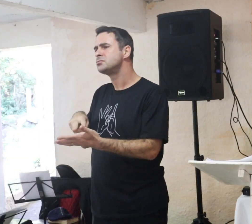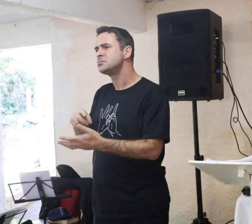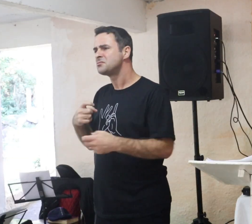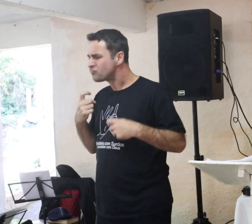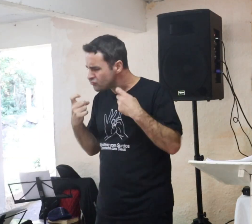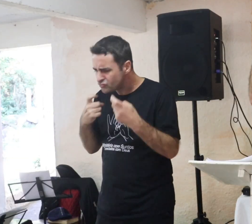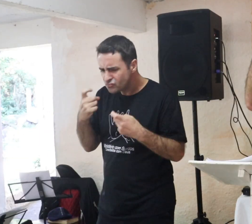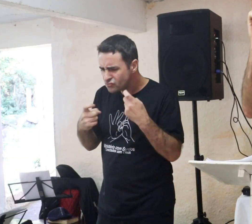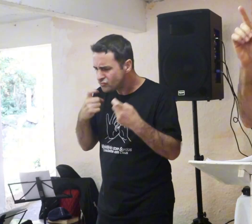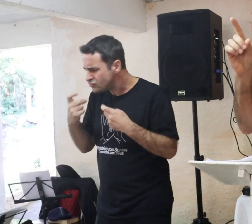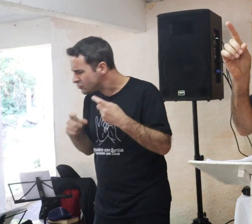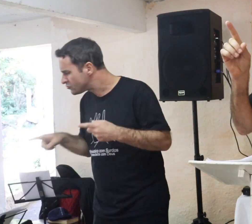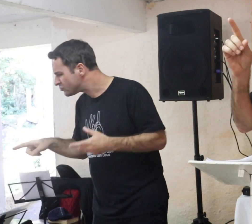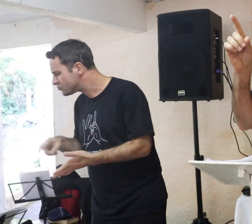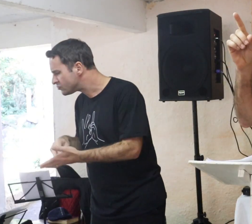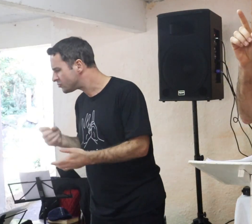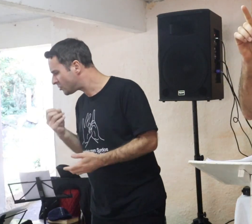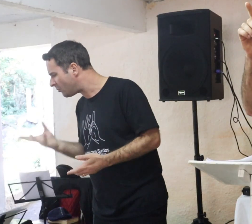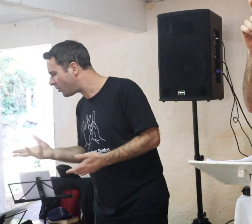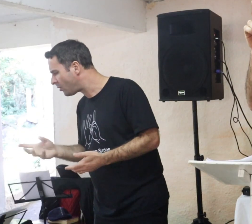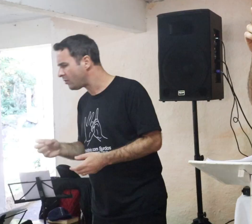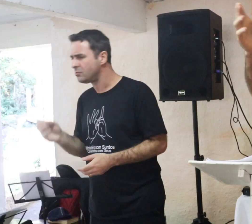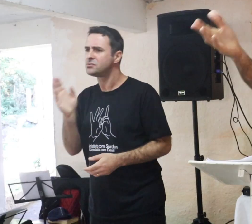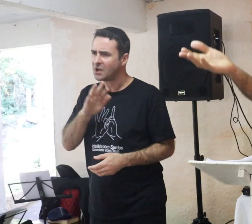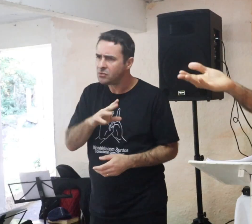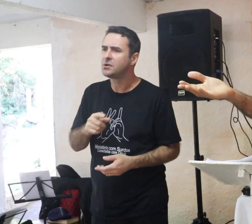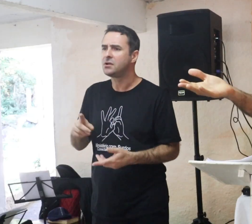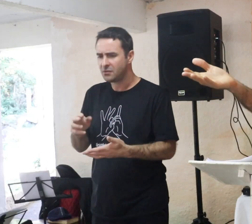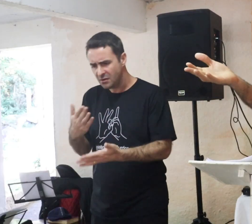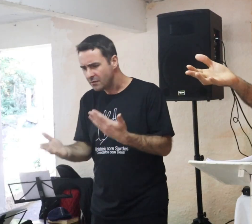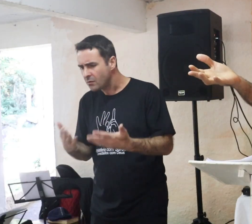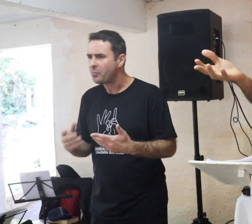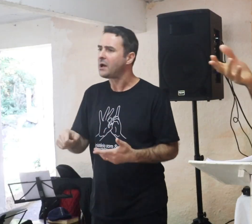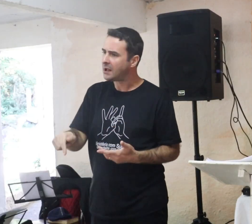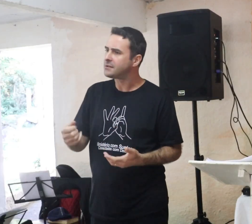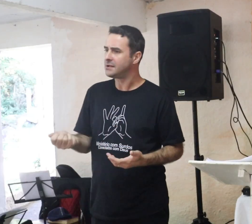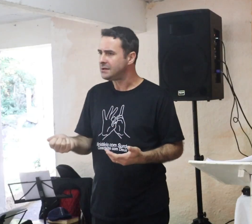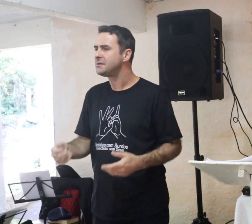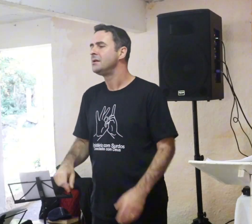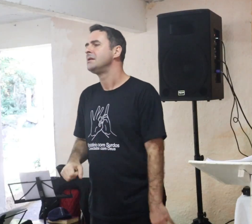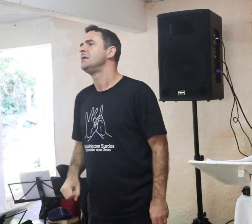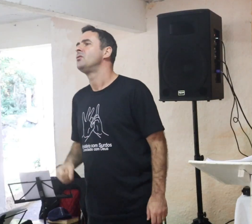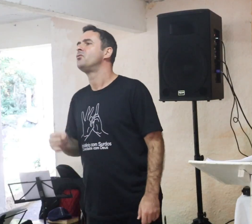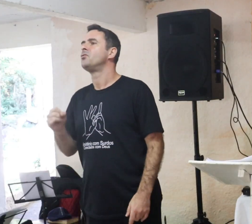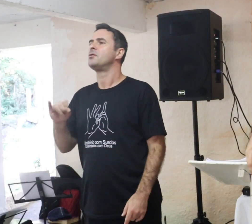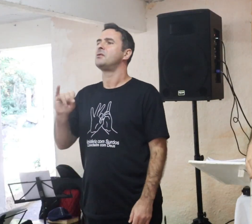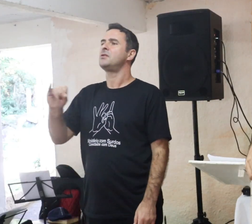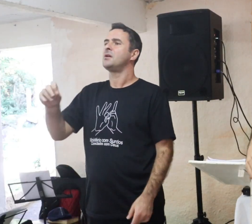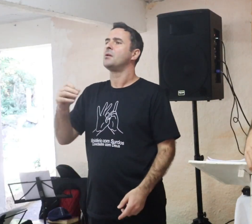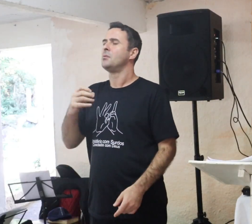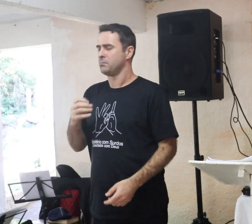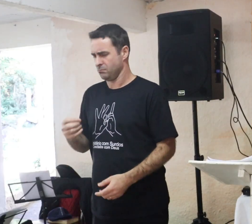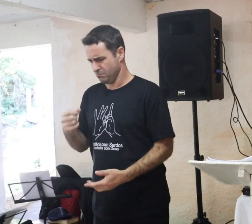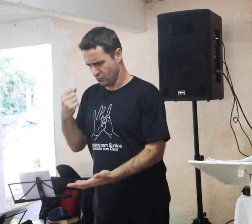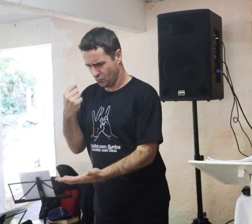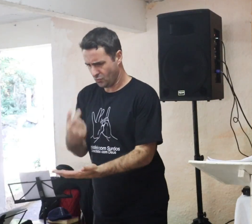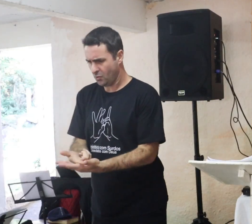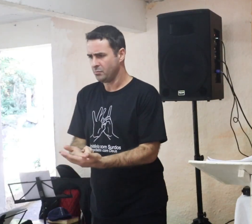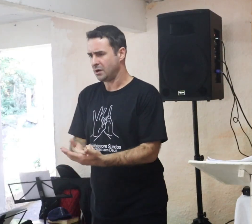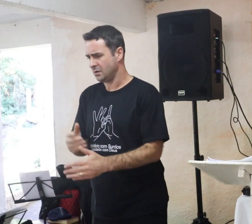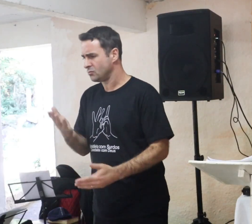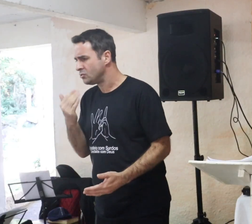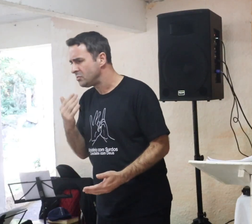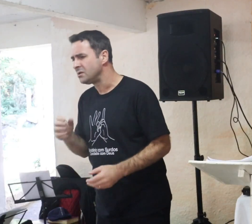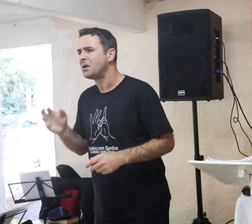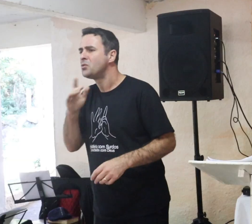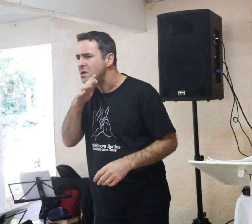data de validade. Não é isso? Você não compra alimento vencido. Você compra? Não, já venceu, tem uns 3 meses só, né? Não, mas eu vou... Não,